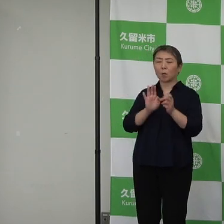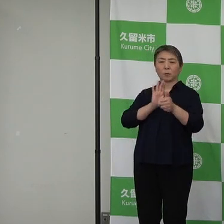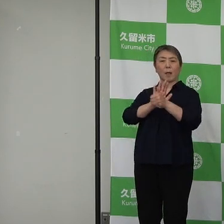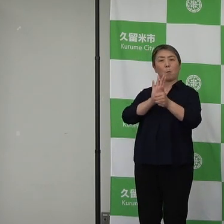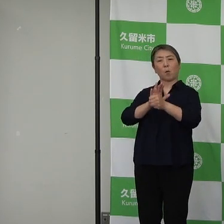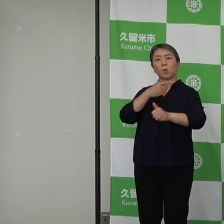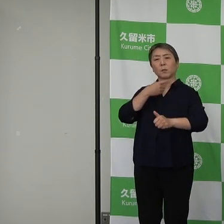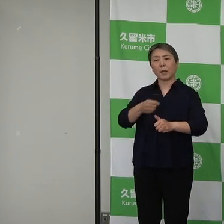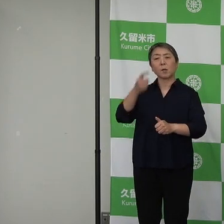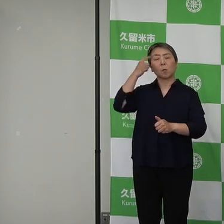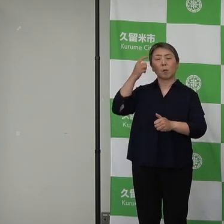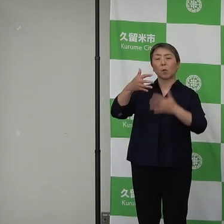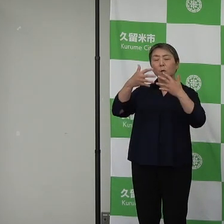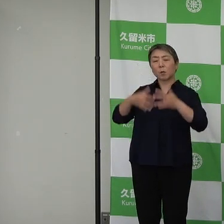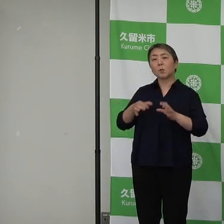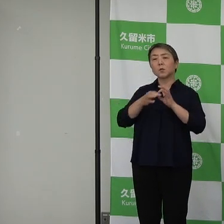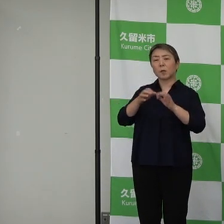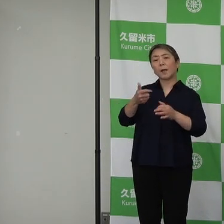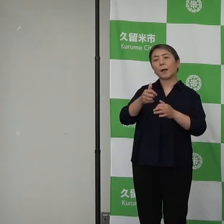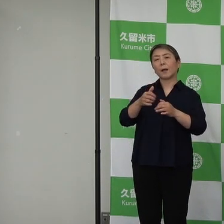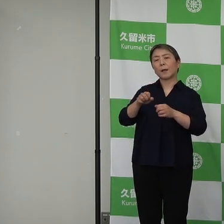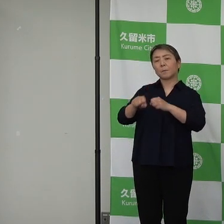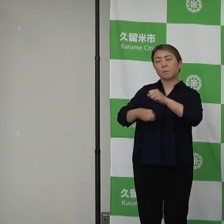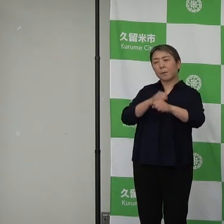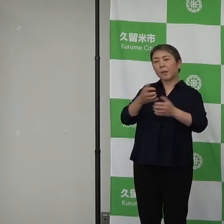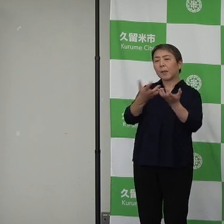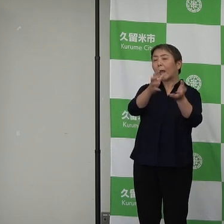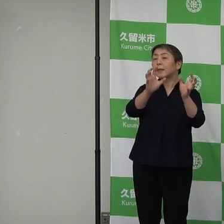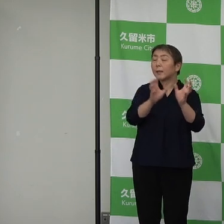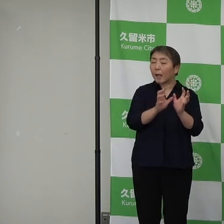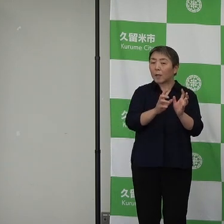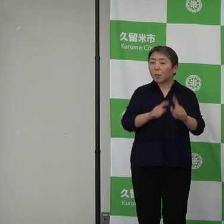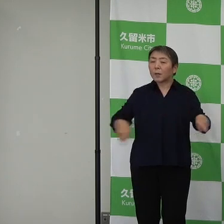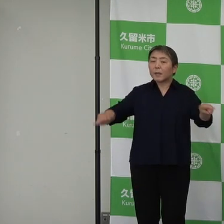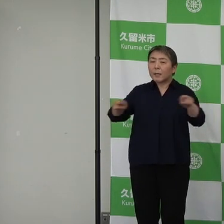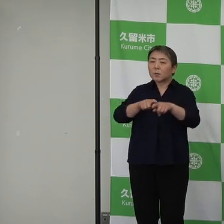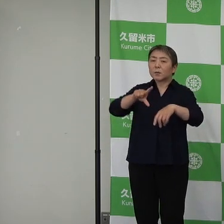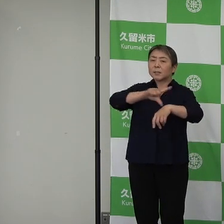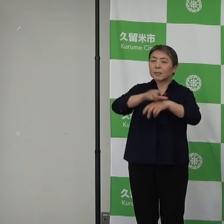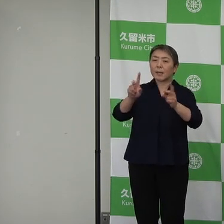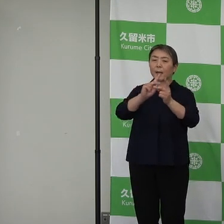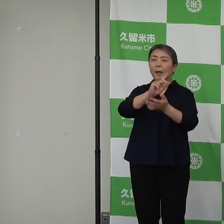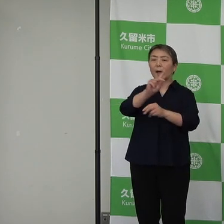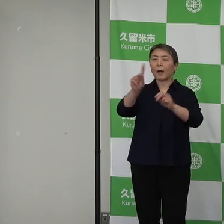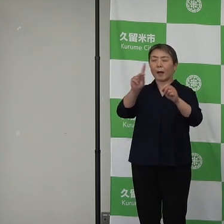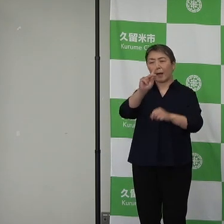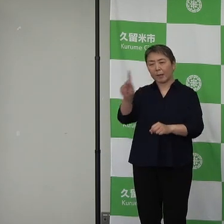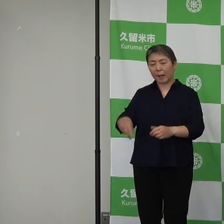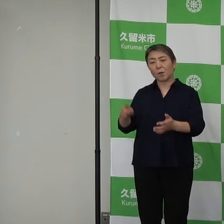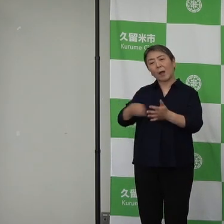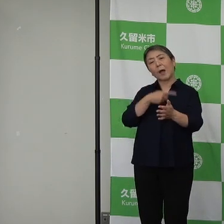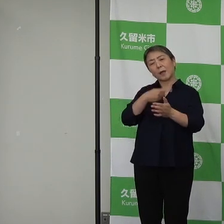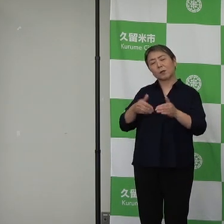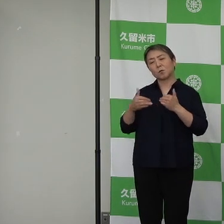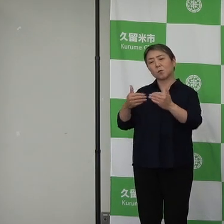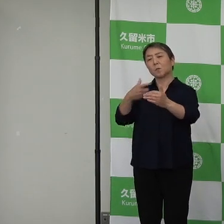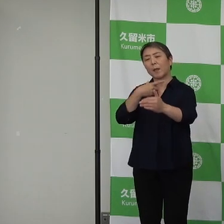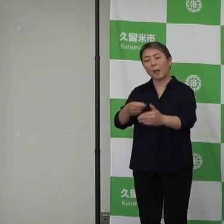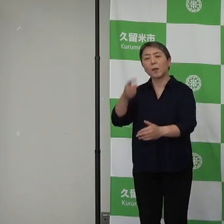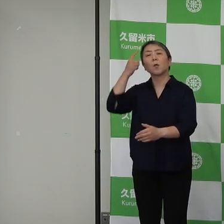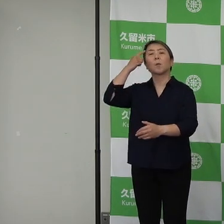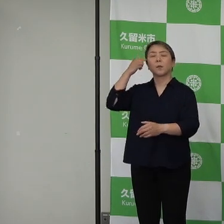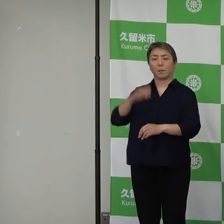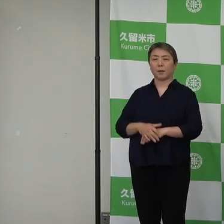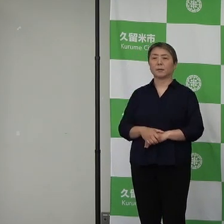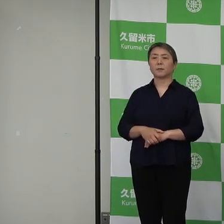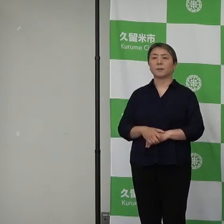ています。この仕組みを通じて市民活動団体と一緒に地域課題の解決に取り組んでいきたいと思っ